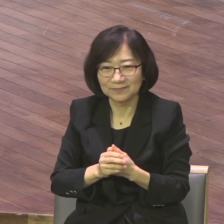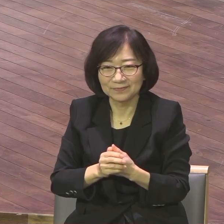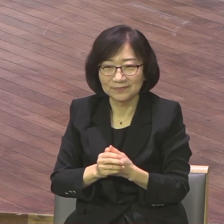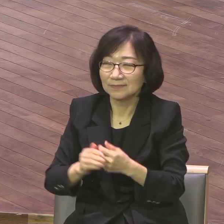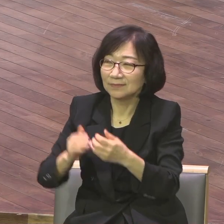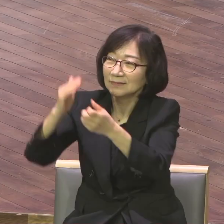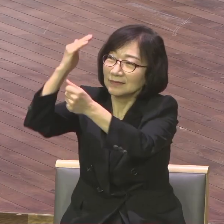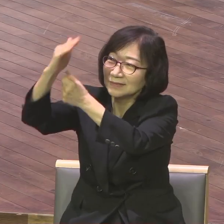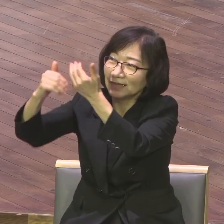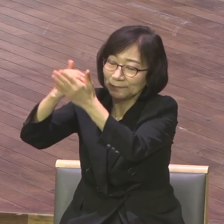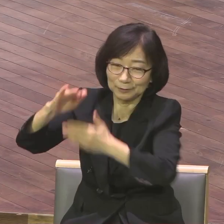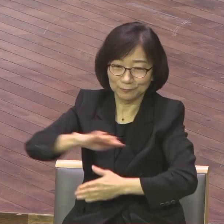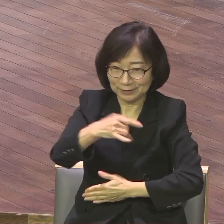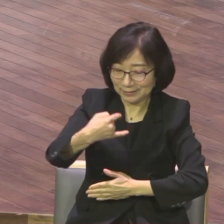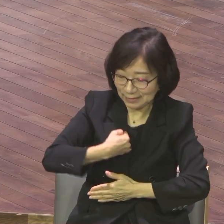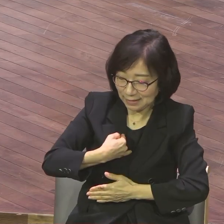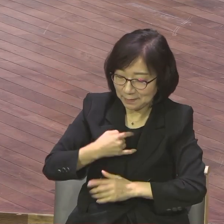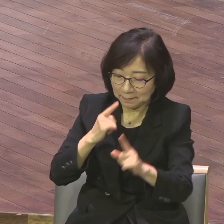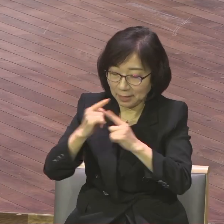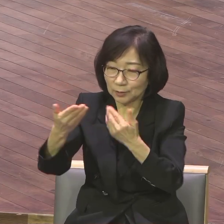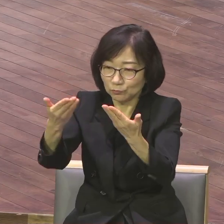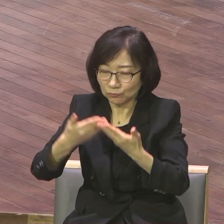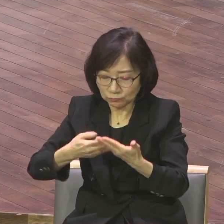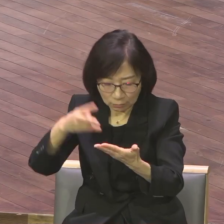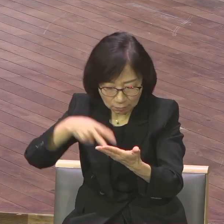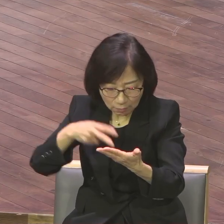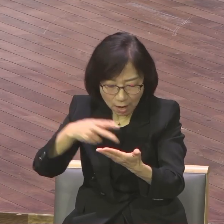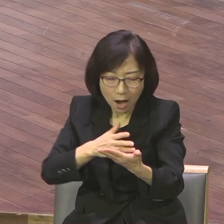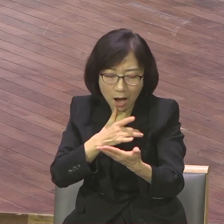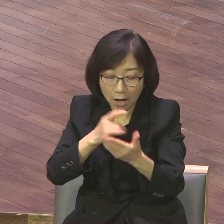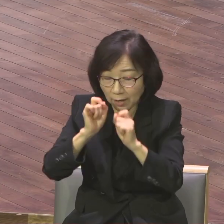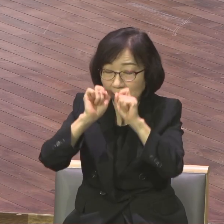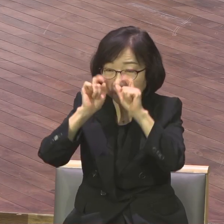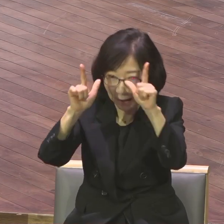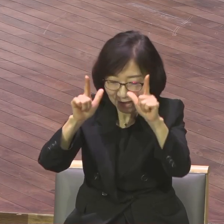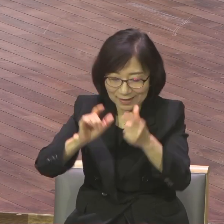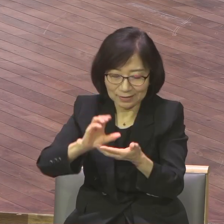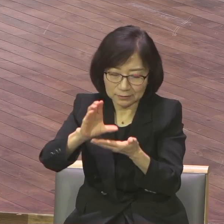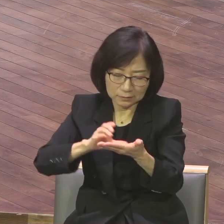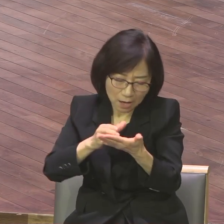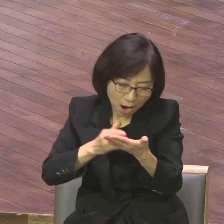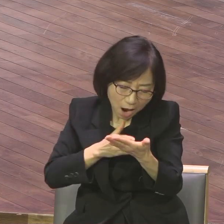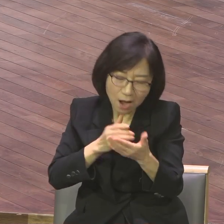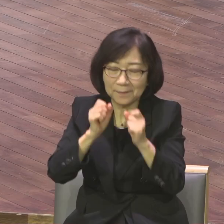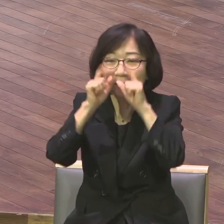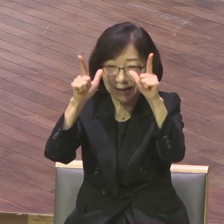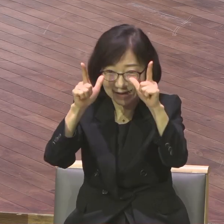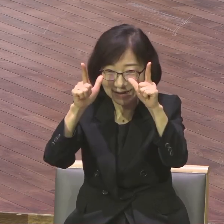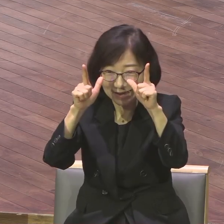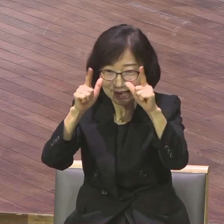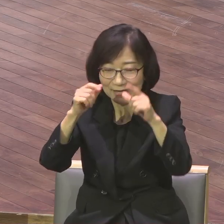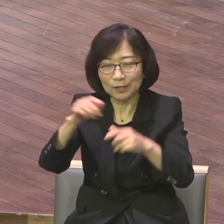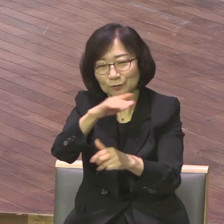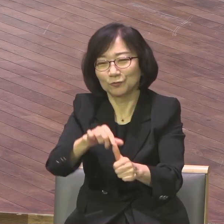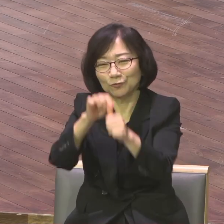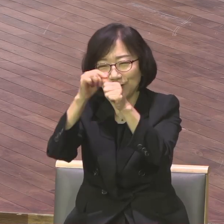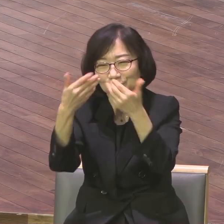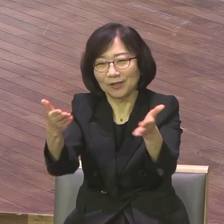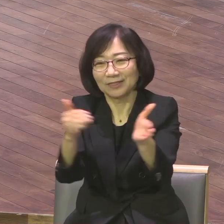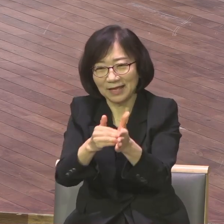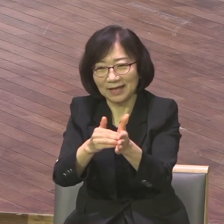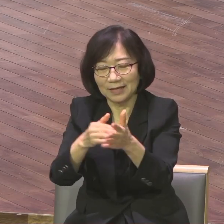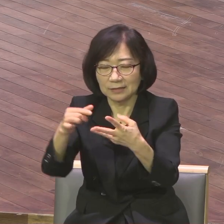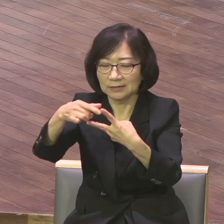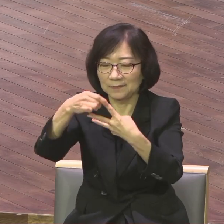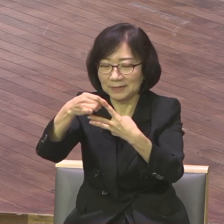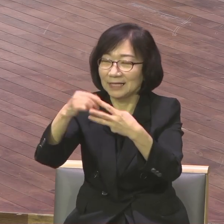말씀을 주셔서 하나님을 알게 하시고 그리스도를 알게 하셔서 구원해 주셨다. 말씀 주신